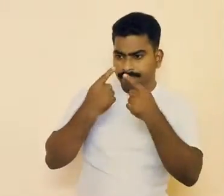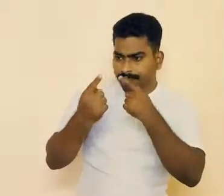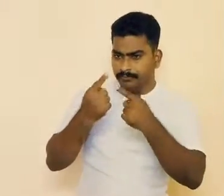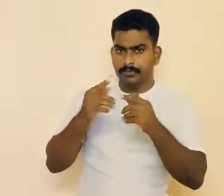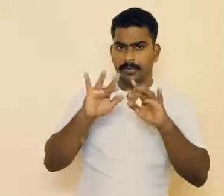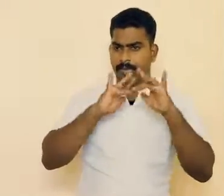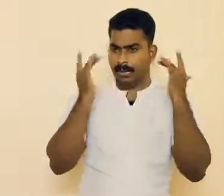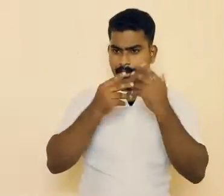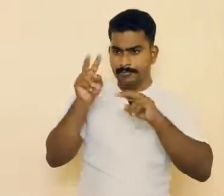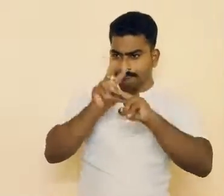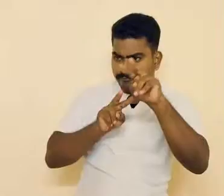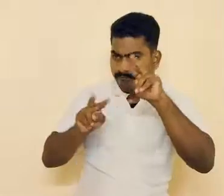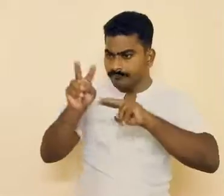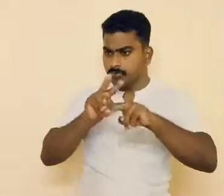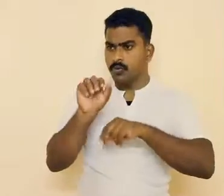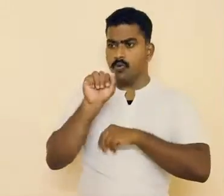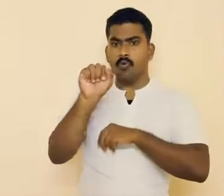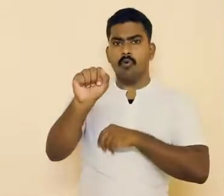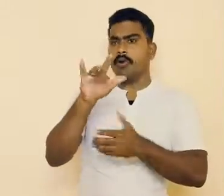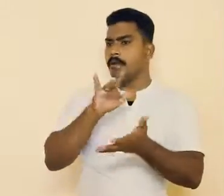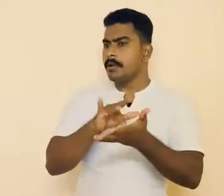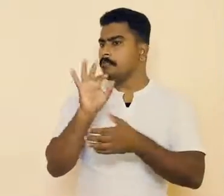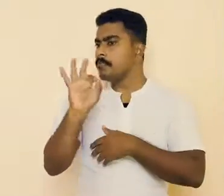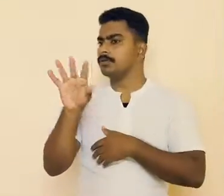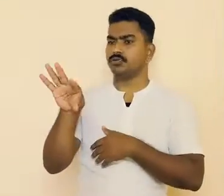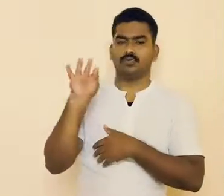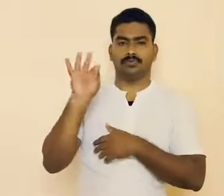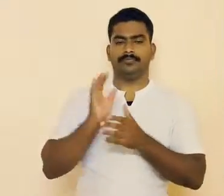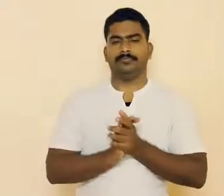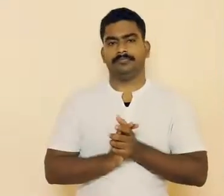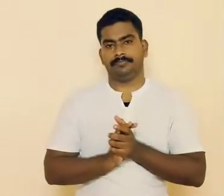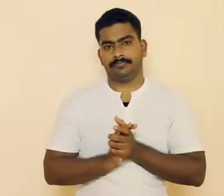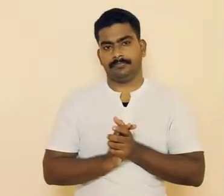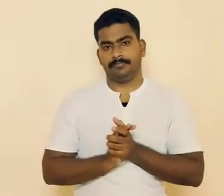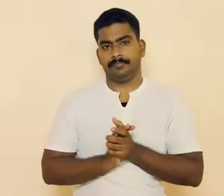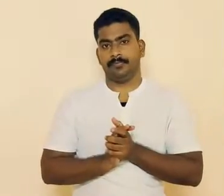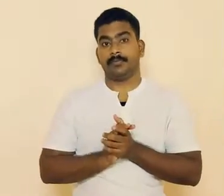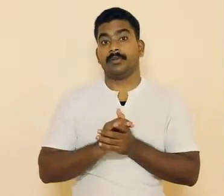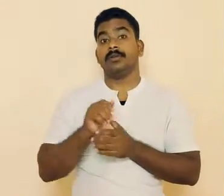ഓൺലൈനിൽ അപേക്ഷിക്കേണ്ട അവസാന തീയതി മെയ് 24.